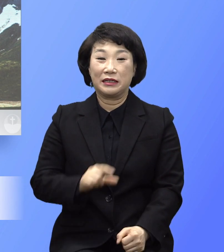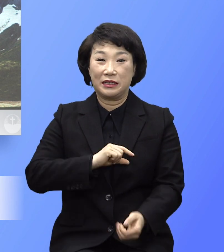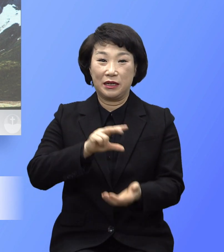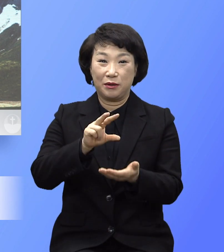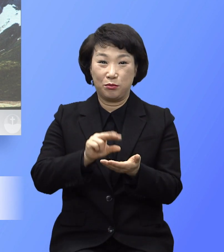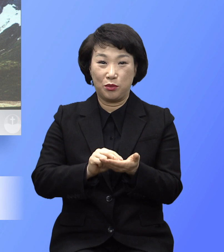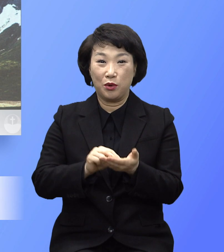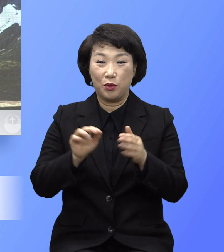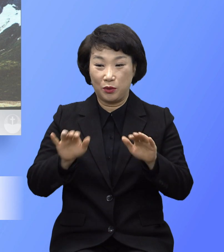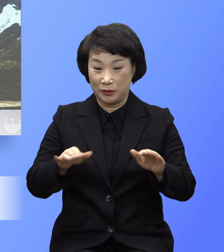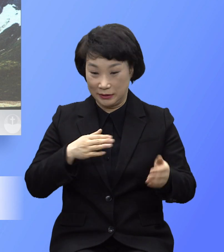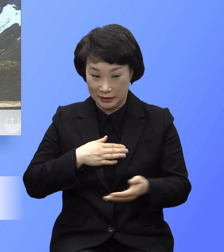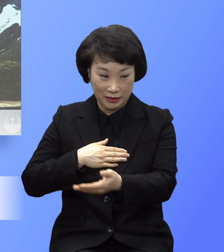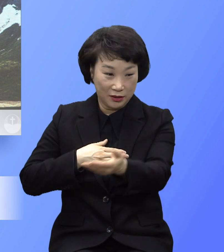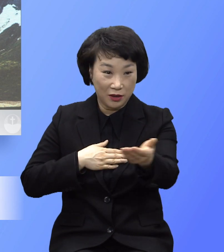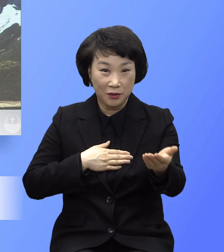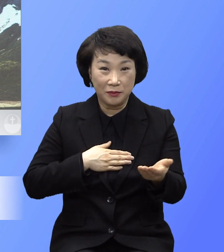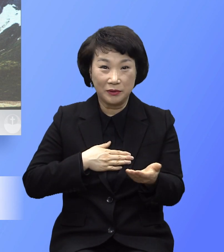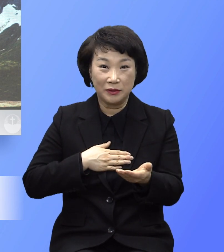이와 같은 제목으로